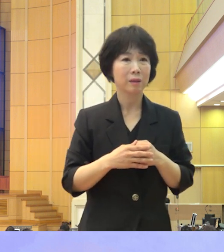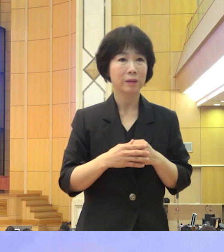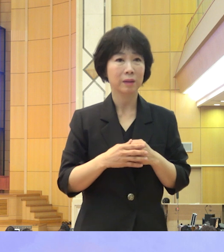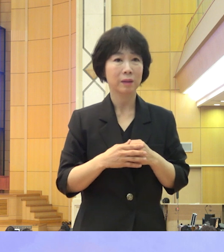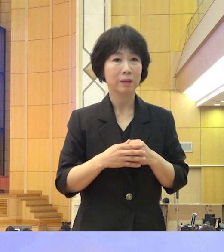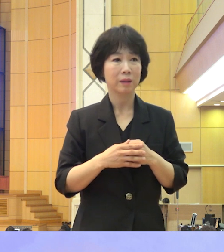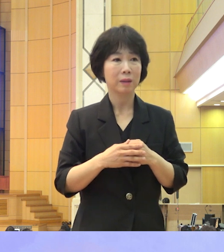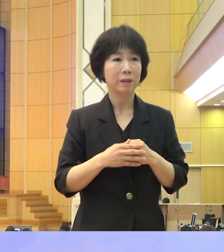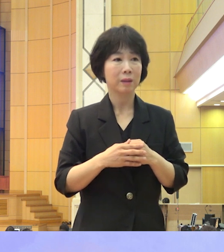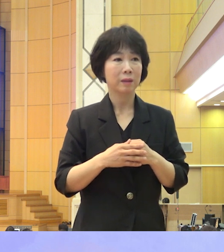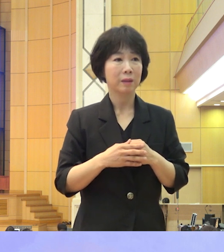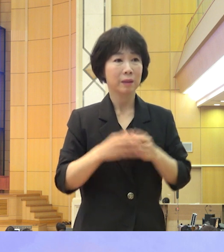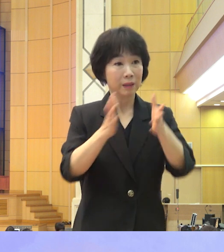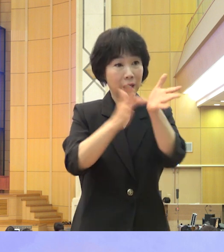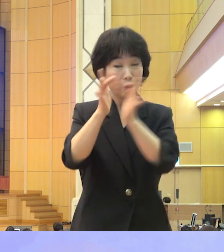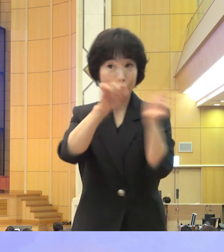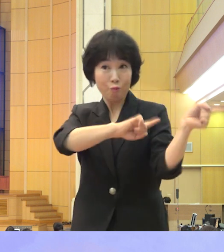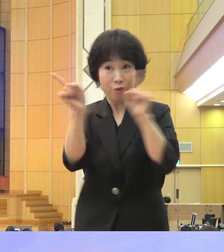이렇게 믿는 자들에게는